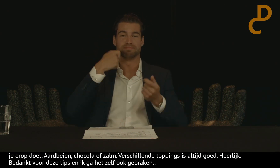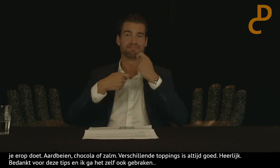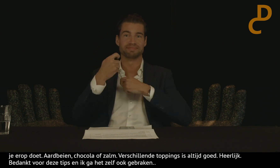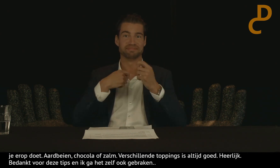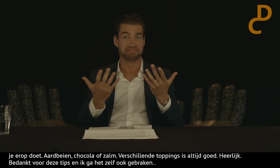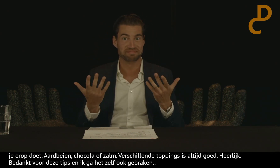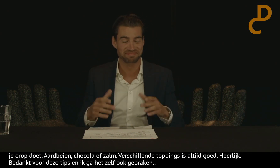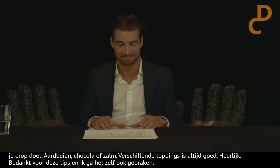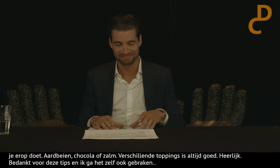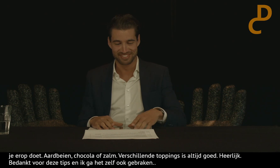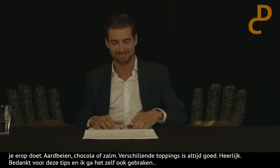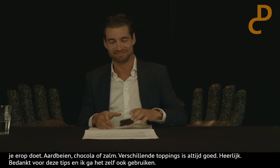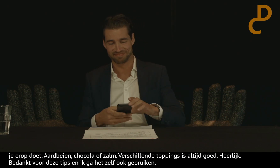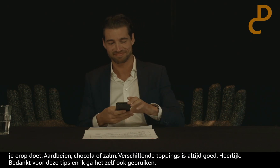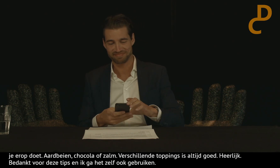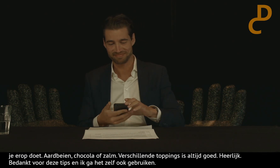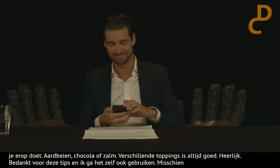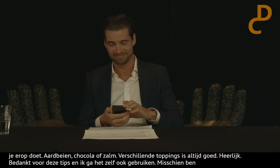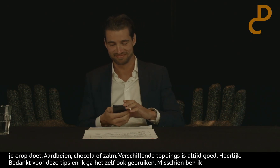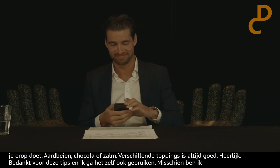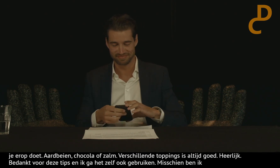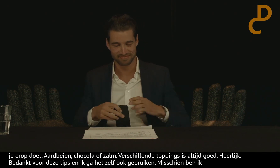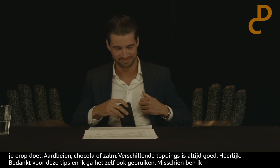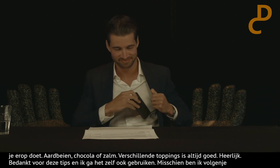ik wat aangekomen omdat ik zoveel heb gegeten. Wie weet.